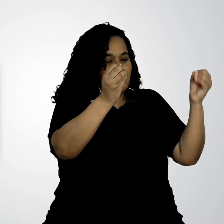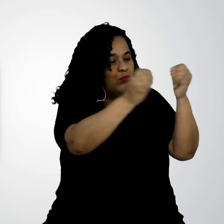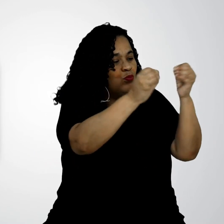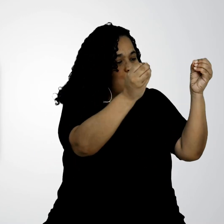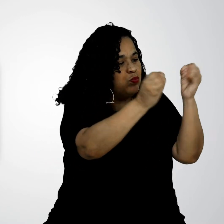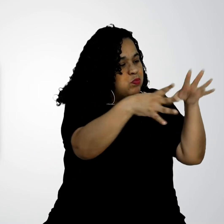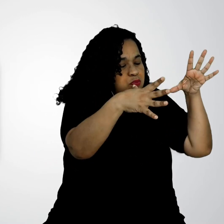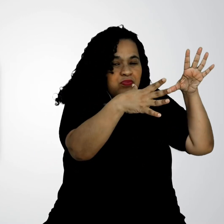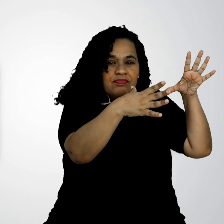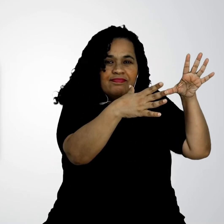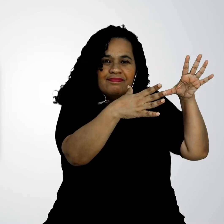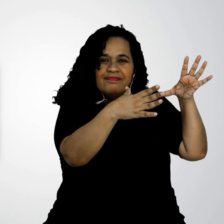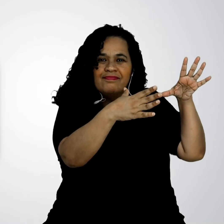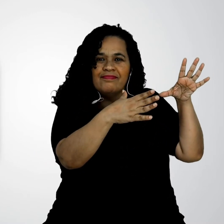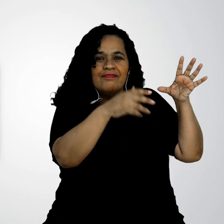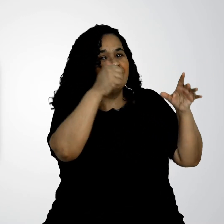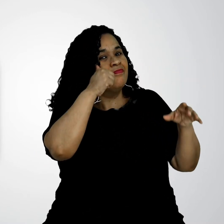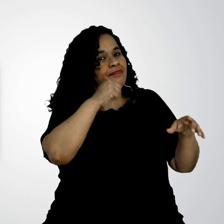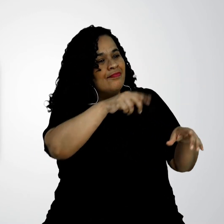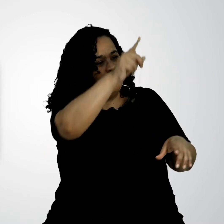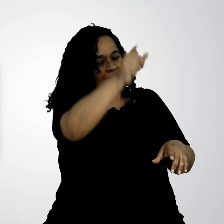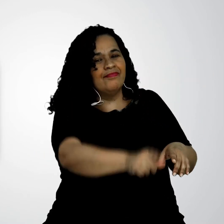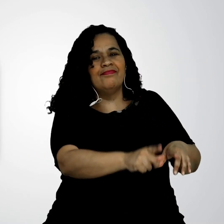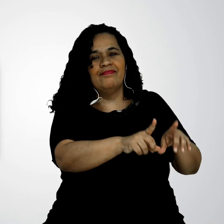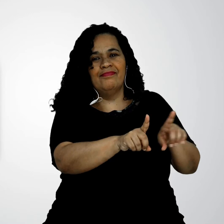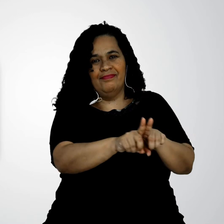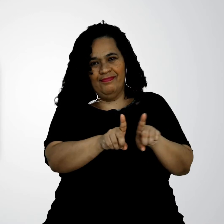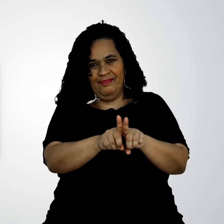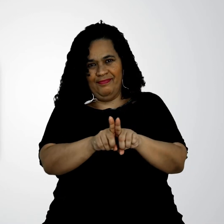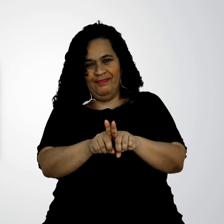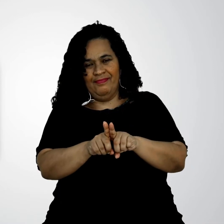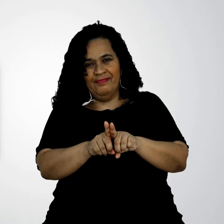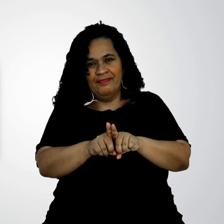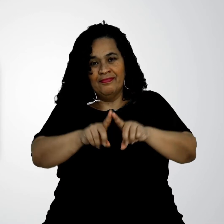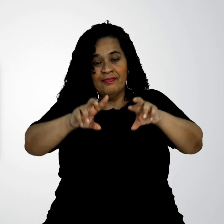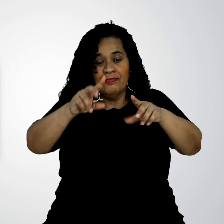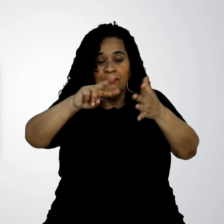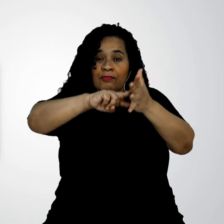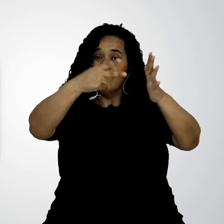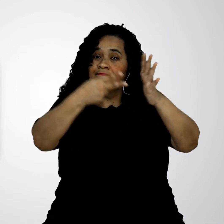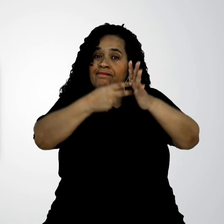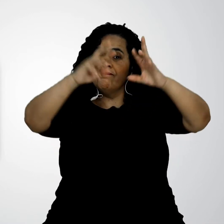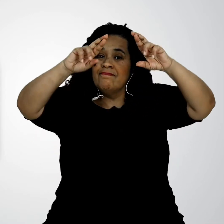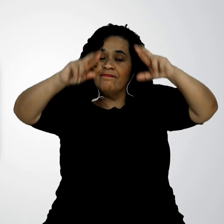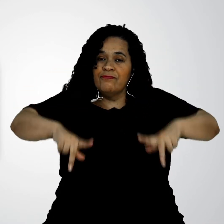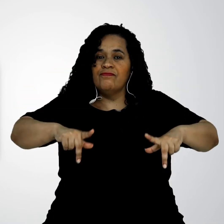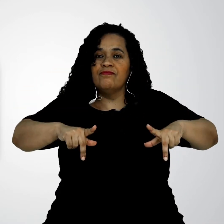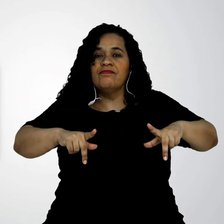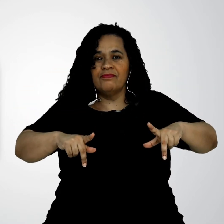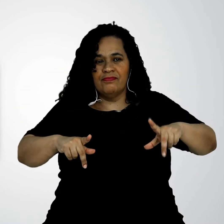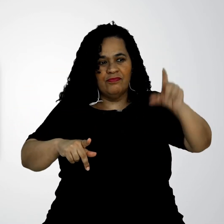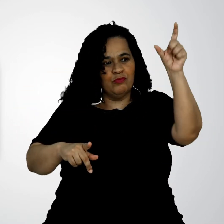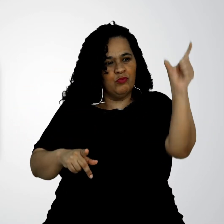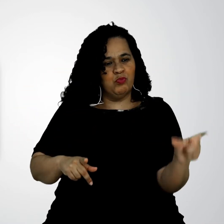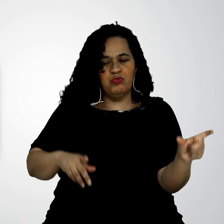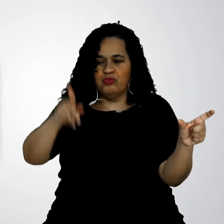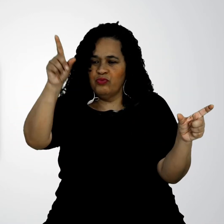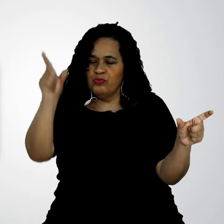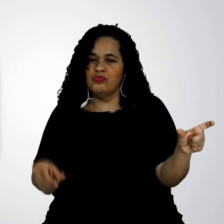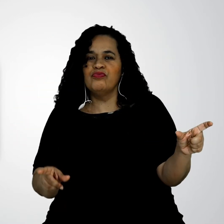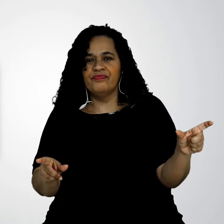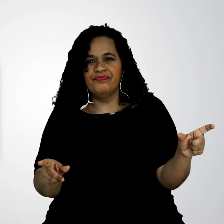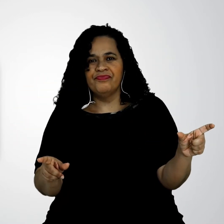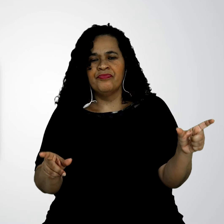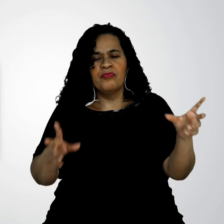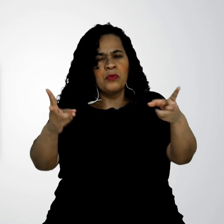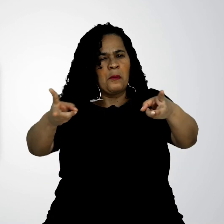que biblicamente faz essa diferença aqui entre mulher, né, que é a fêmea aqui, que é relacionada por Deus. Então, o que a